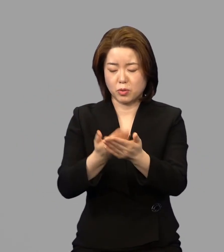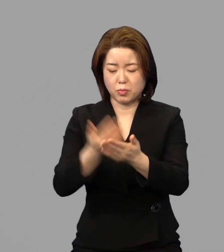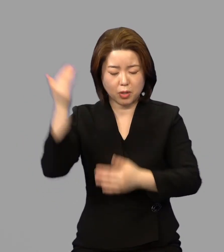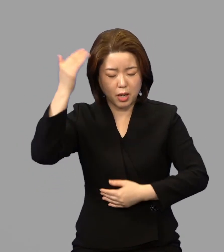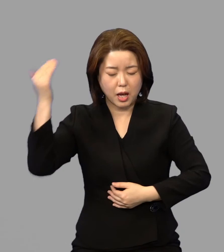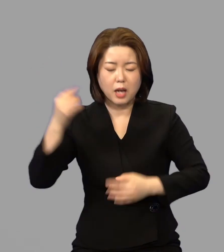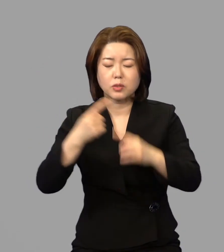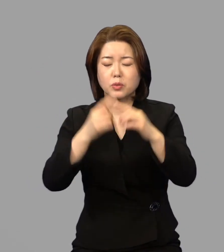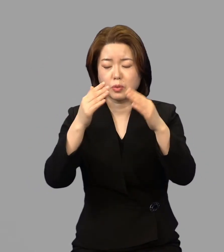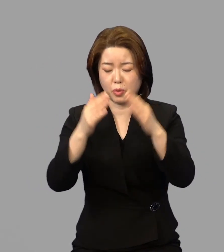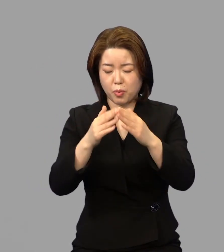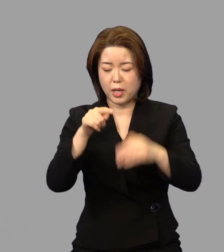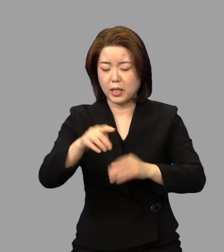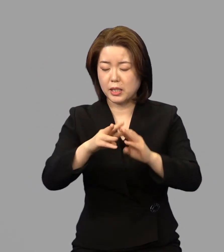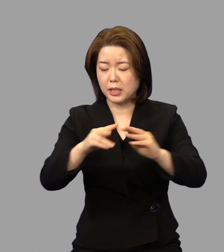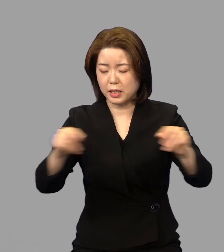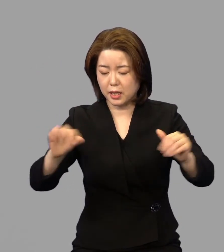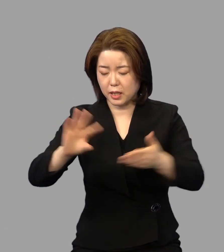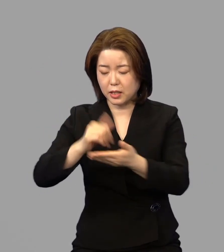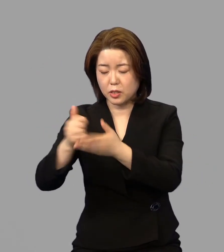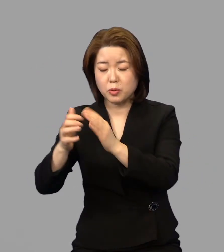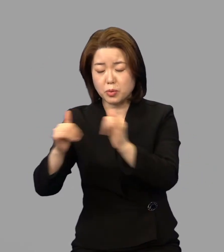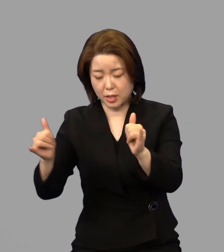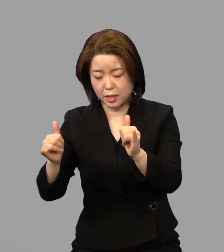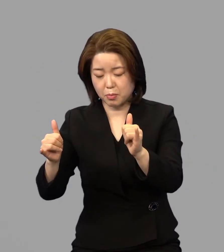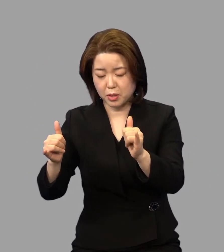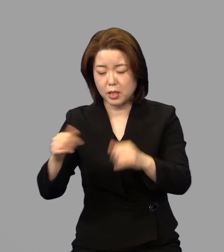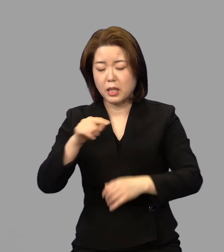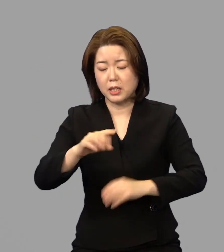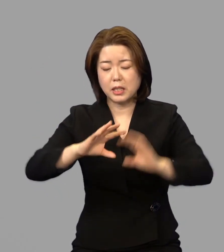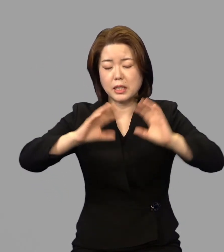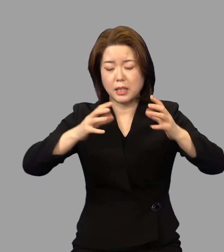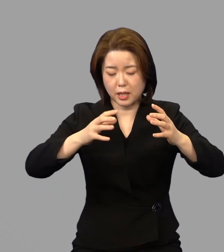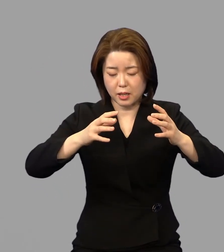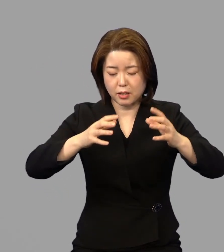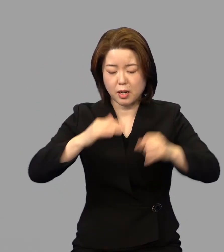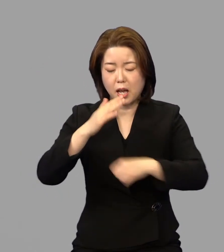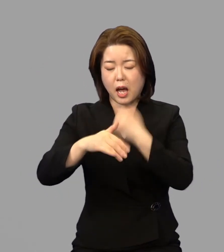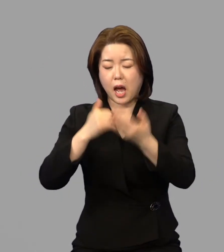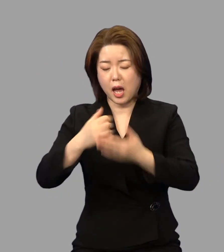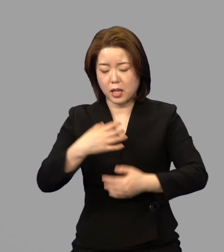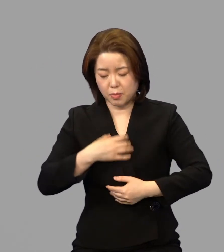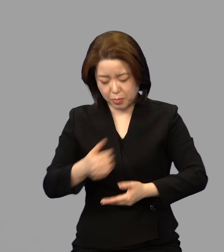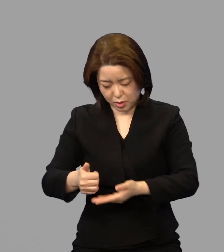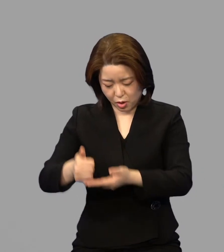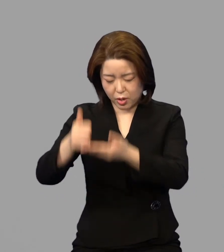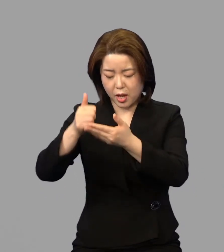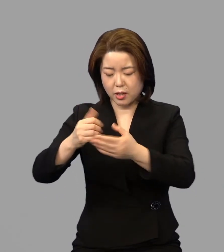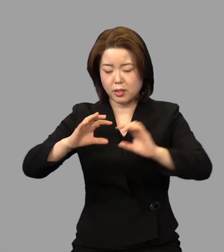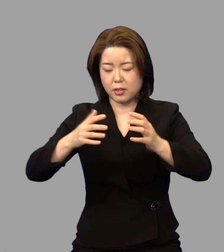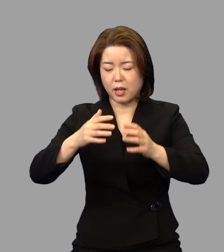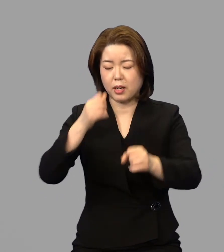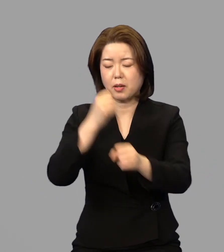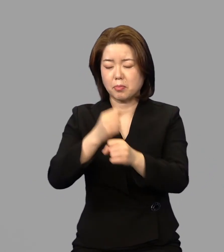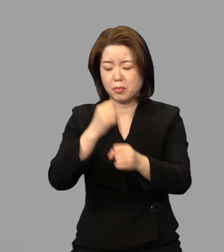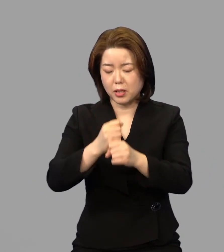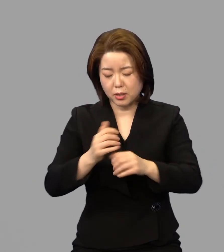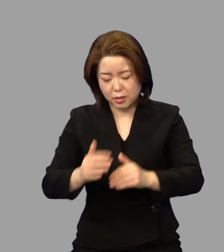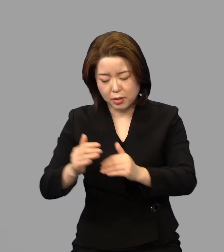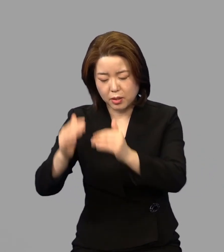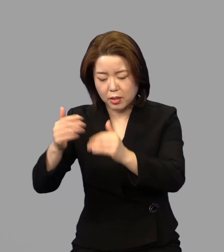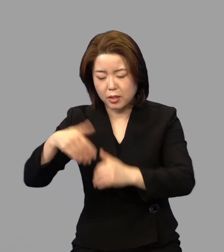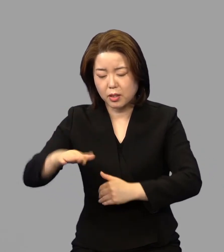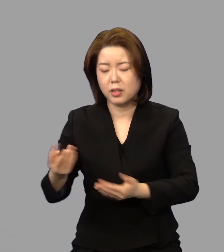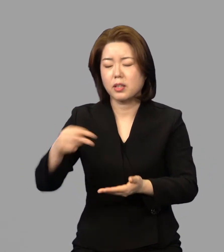교회가 또 이 땅의 그리스도인들이 이 나라를 하나님을 경외하는 나라가 되게 그렇게 세워가게